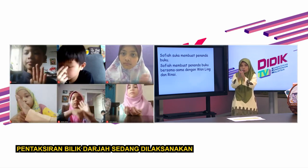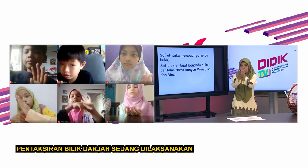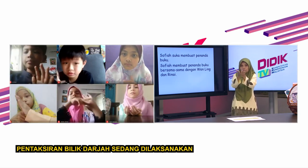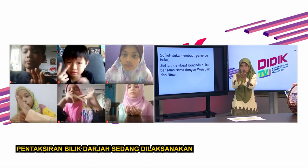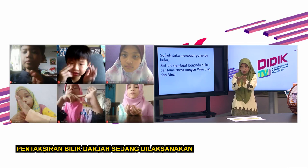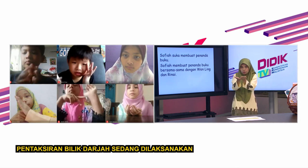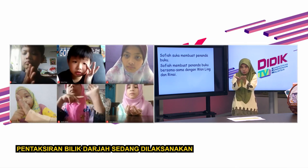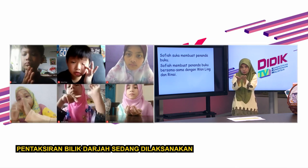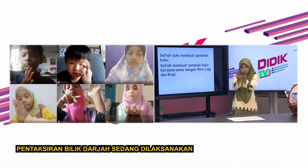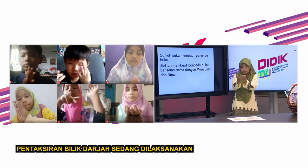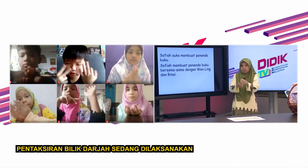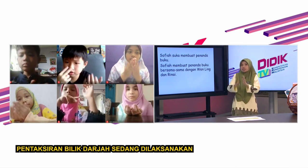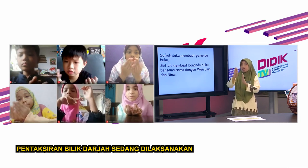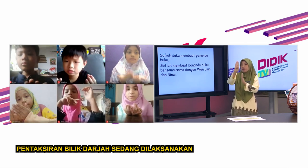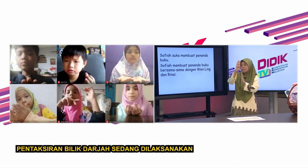buku